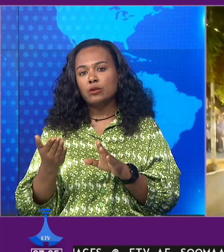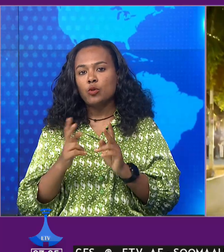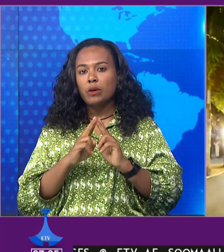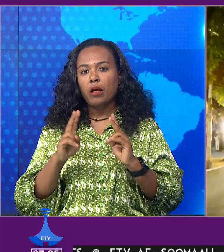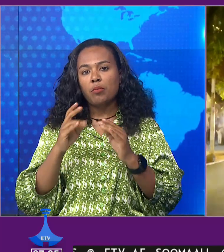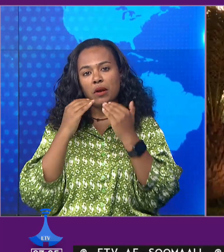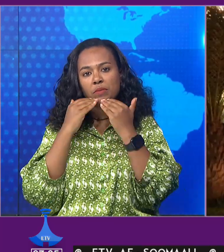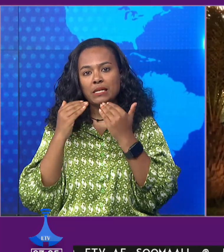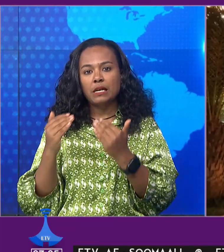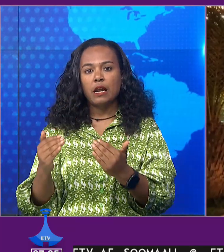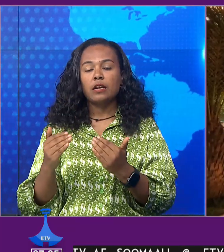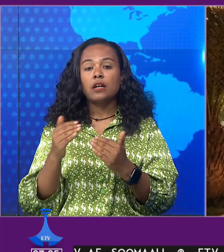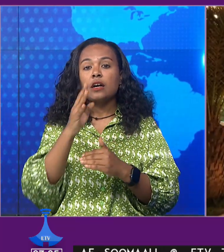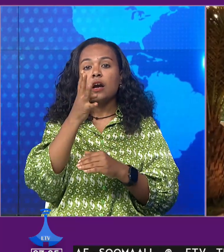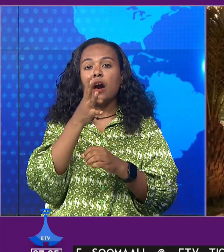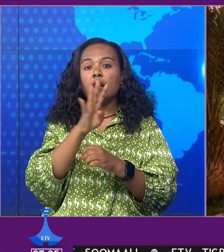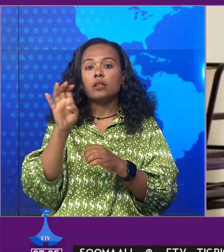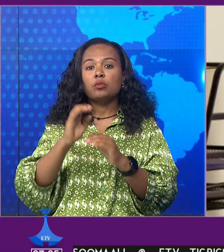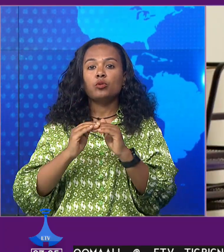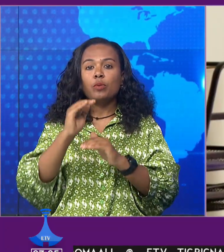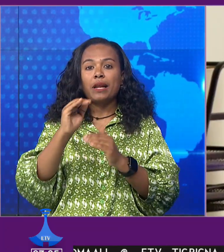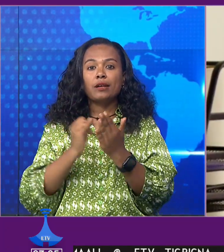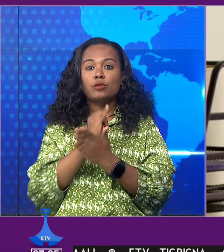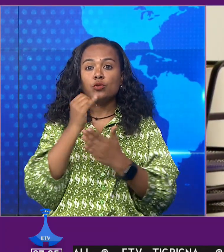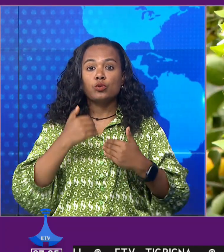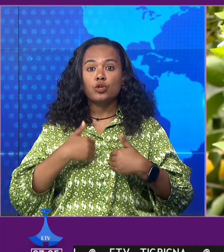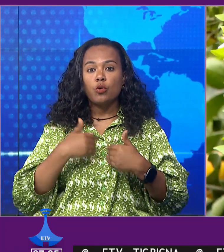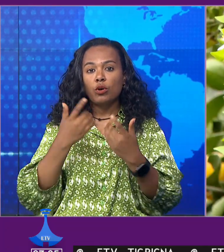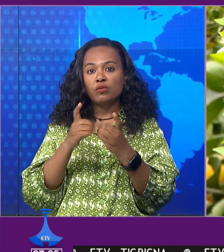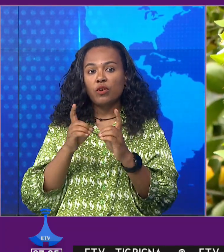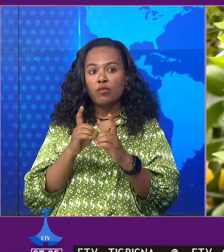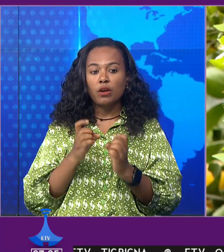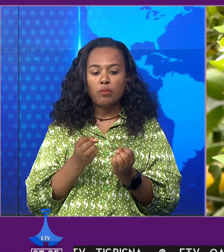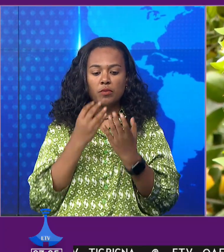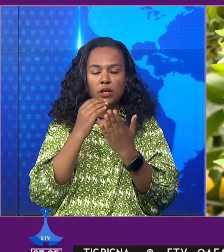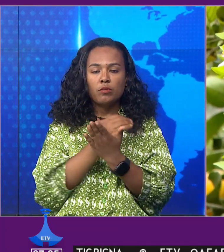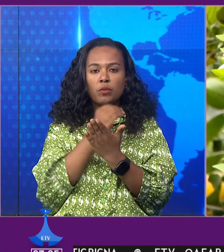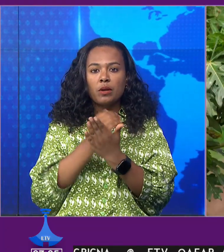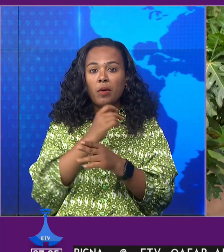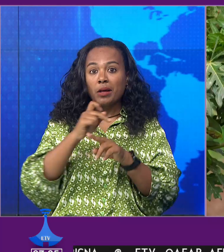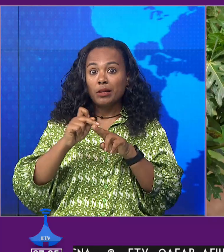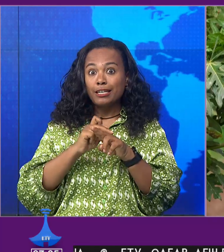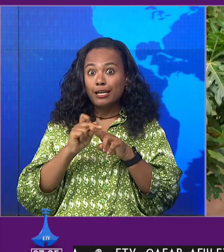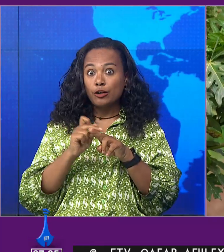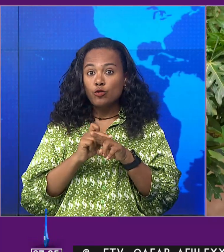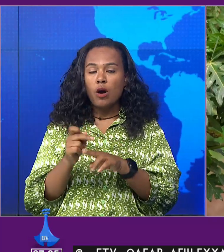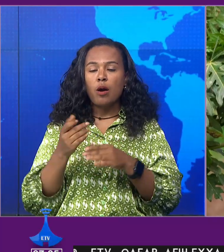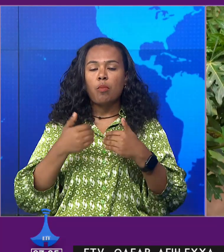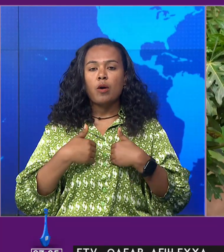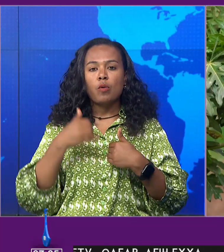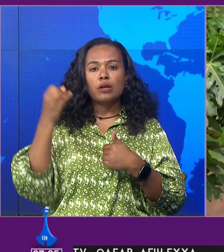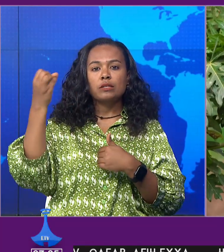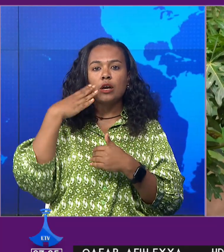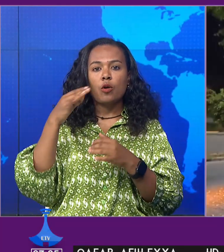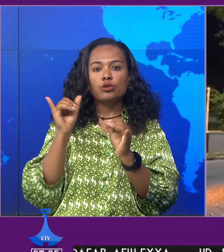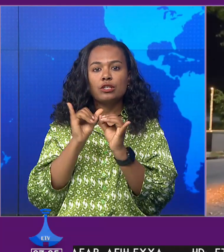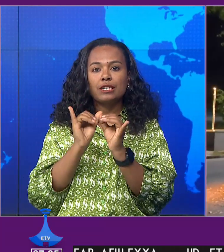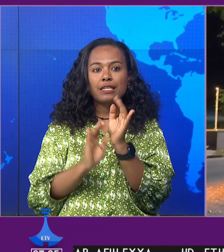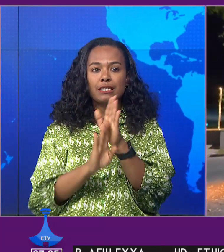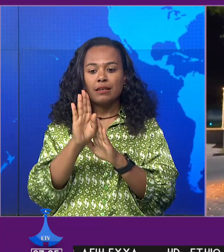አድርገን እናመሰግናለን። ከ400 በላይ ኢንዱስትሪዎች ያሏት ፍራፍሬም በብዛት የሚመረትባት ድሬዳዋ ባሏት ጸጋዎች ልክ